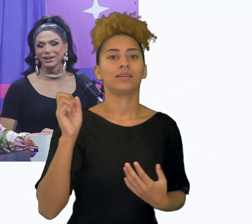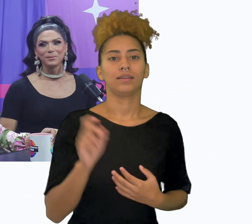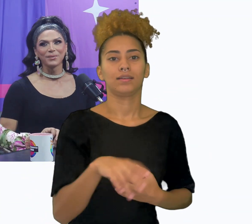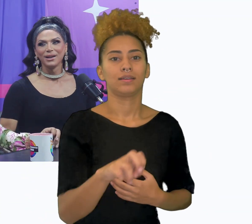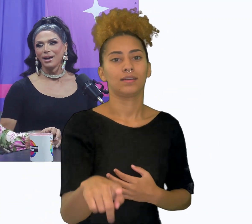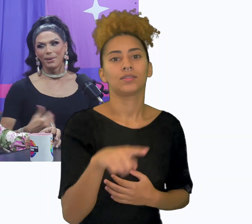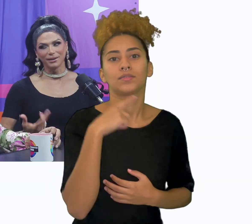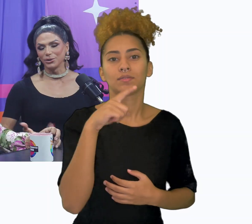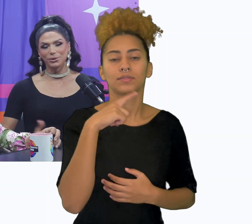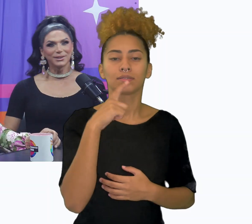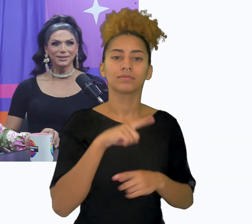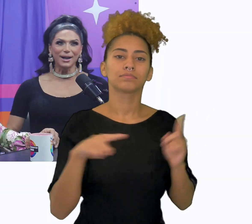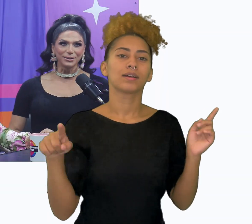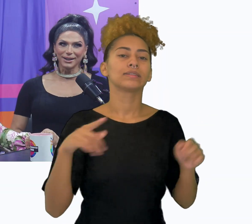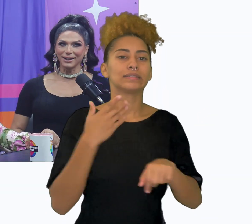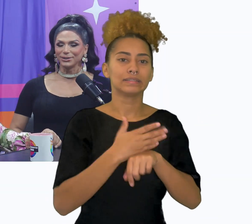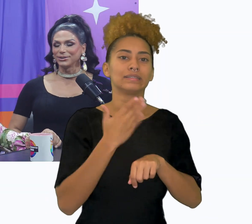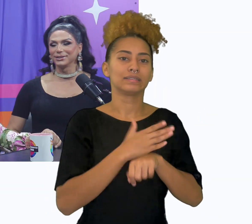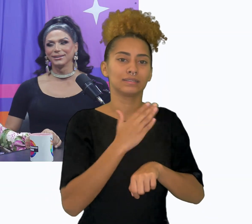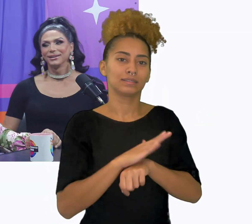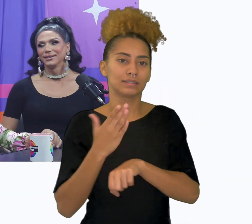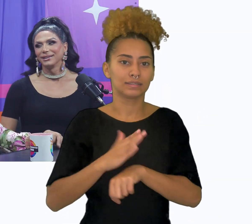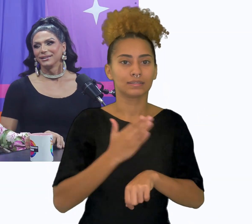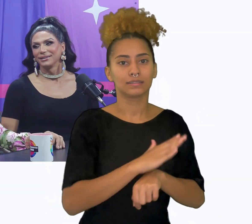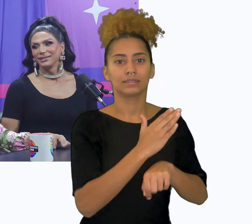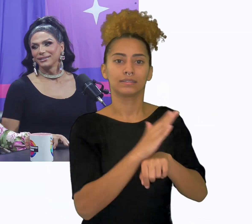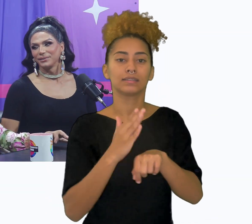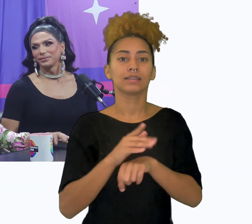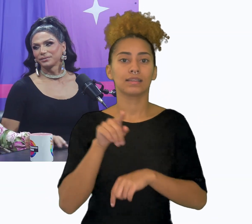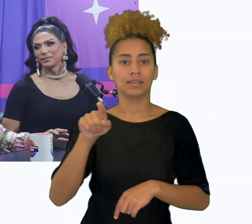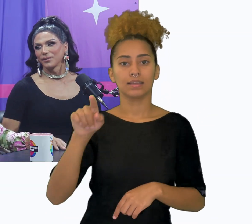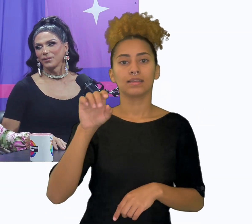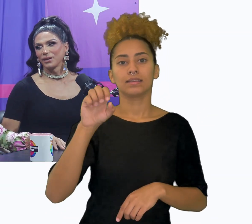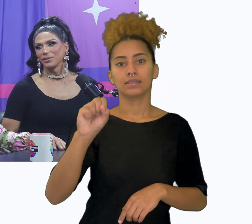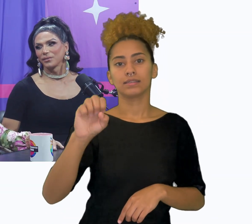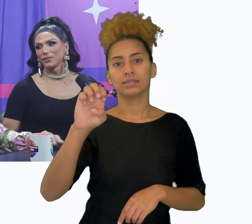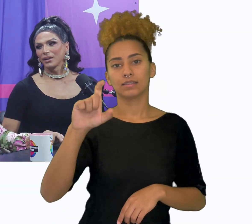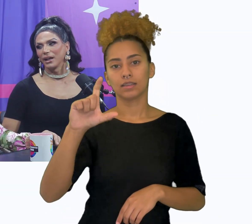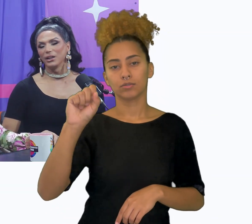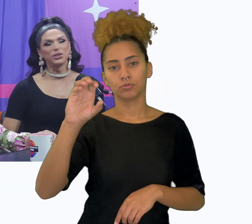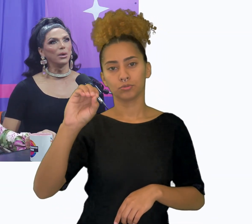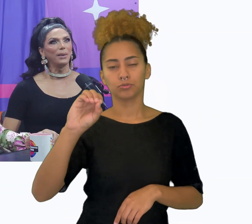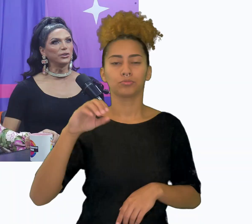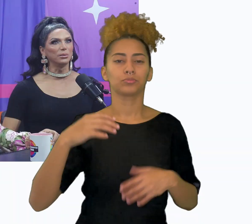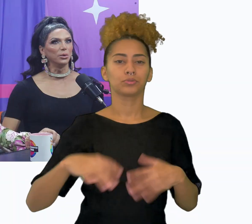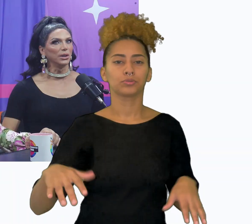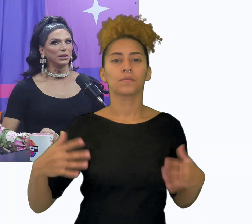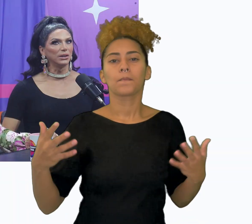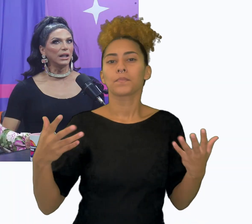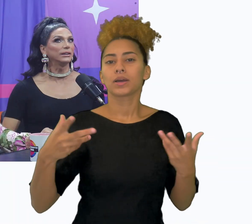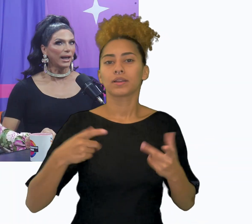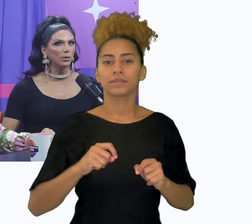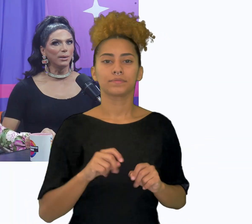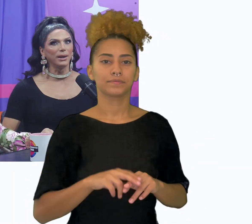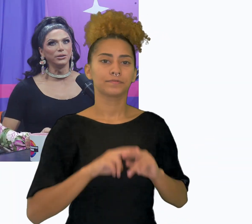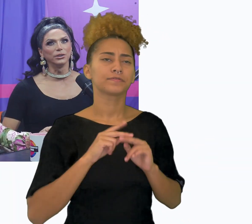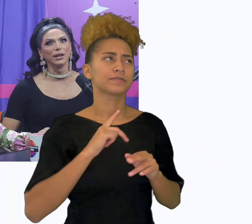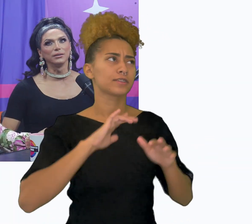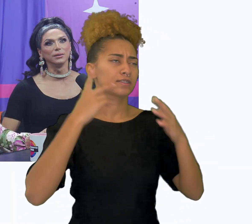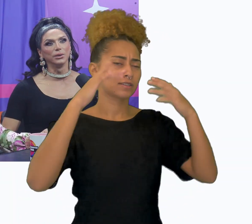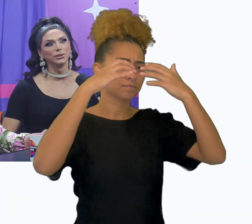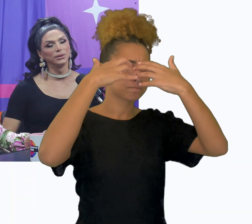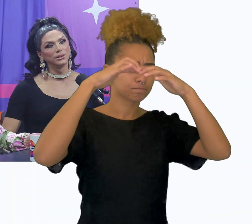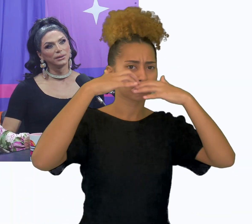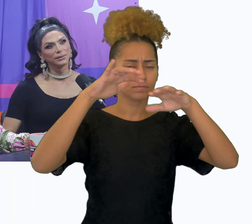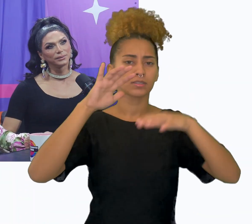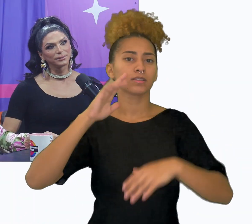sei o quê. Mas aí tinha os ensaios, né, que a gente... E o Celso, ele realmente, a visão dele era maravilhosa. Ele tem uma mente, né?